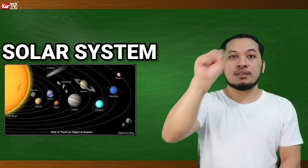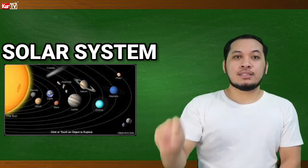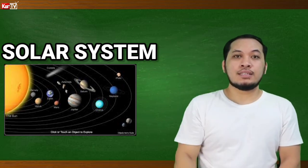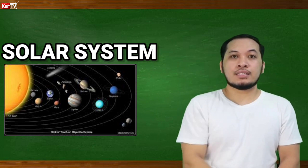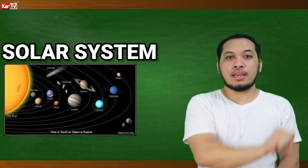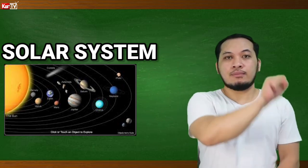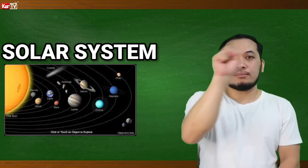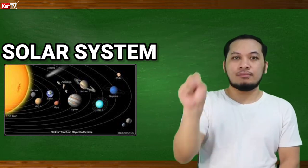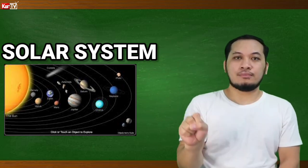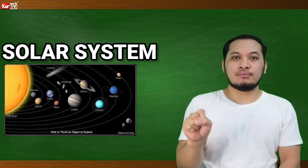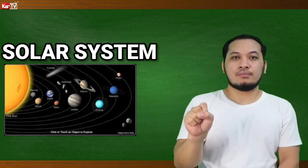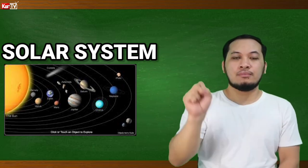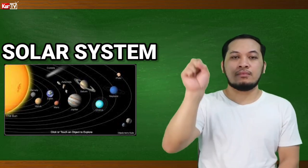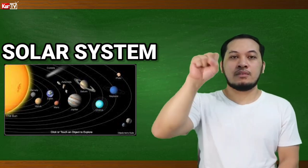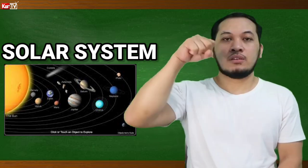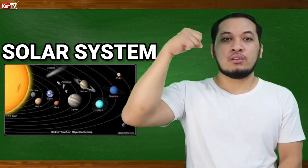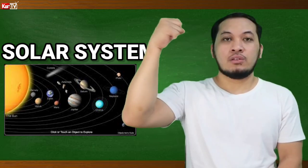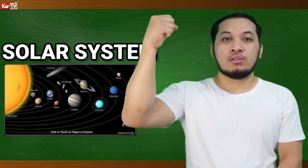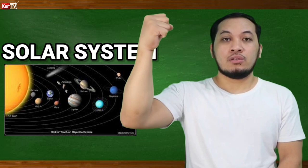system solar